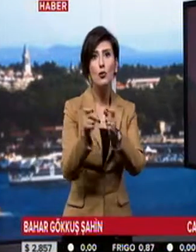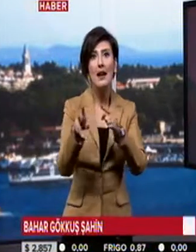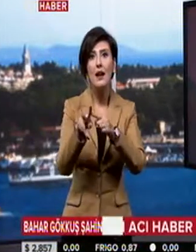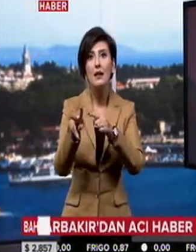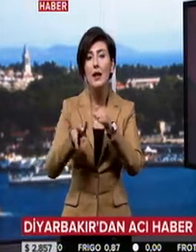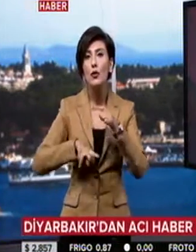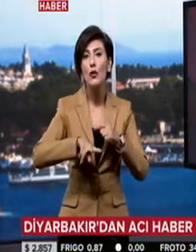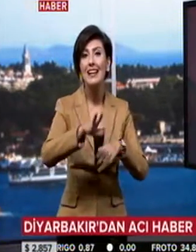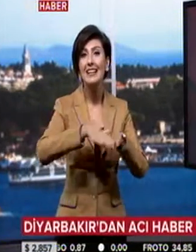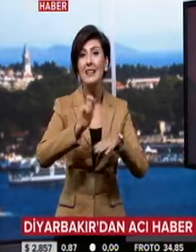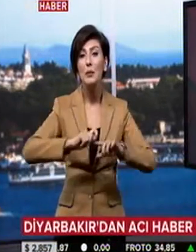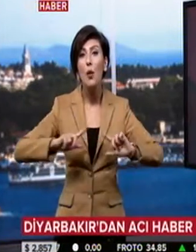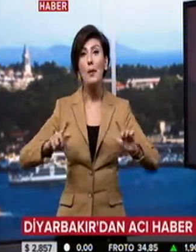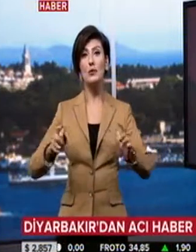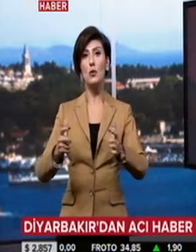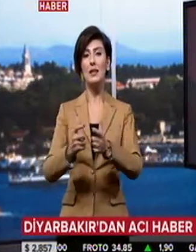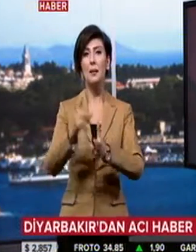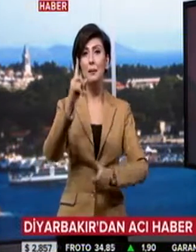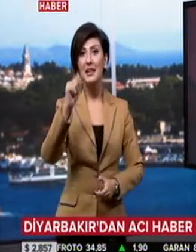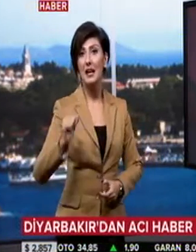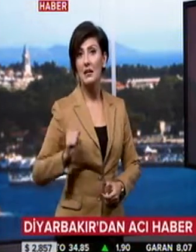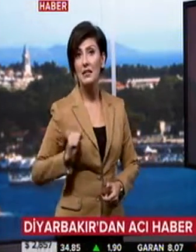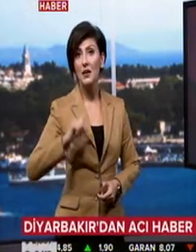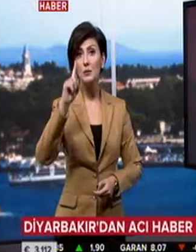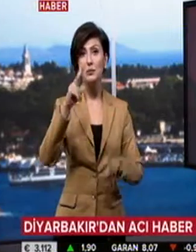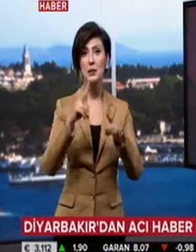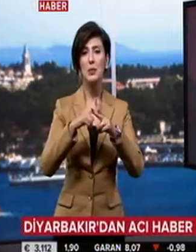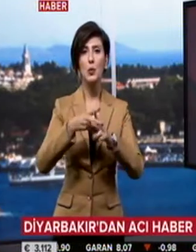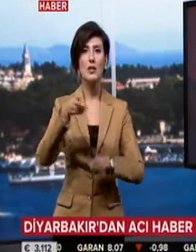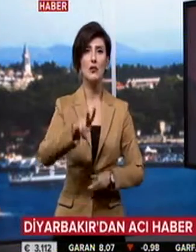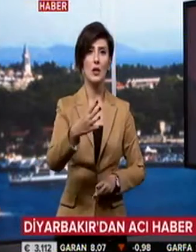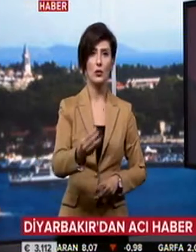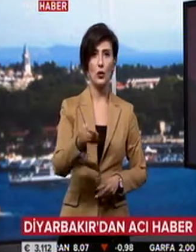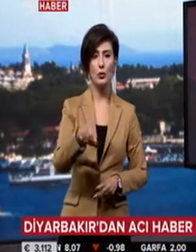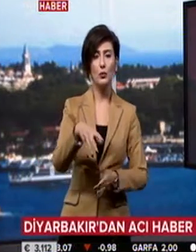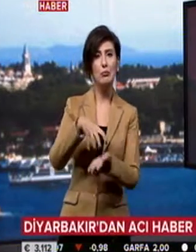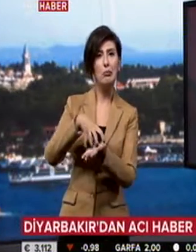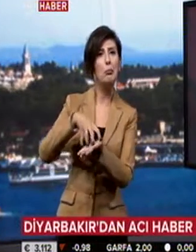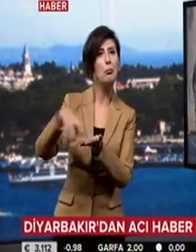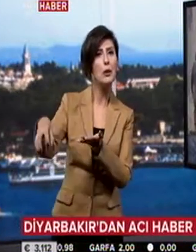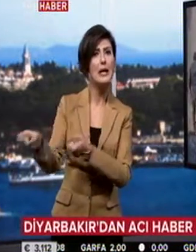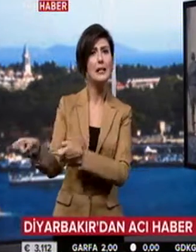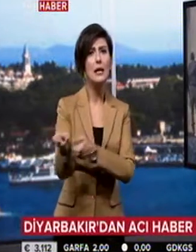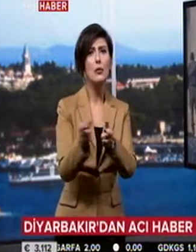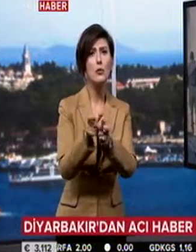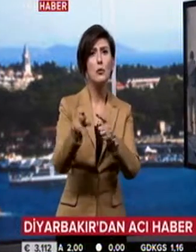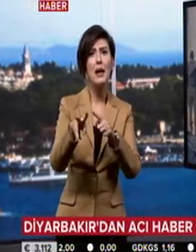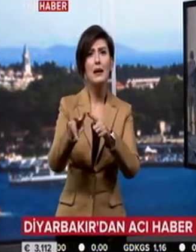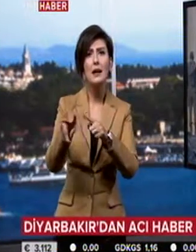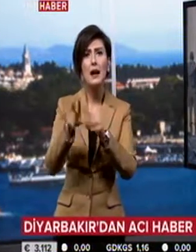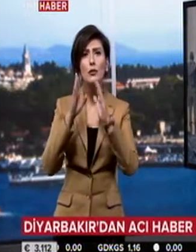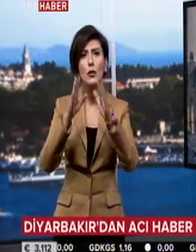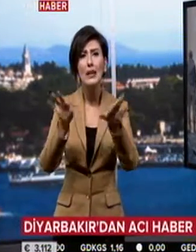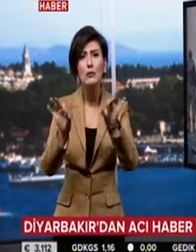terör örgütü PKK'ya yönelik yürütülen operasyonda bir asker ve bir polis şehit oldu. Bölgede terör